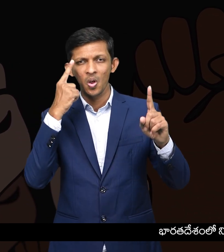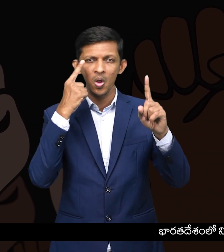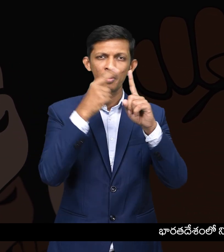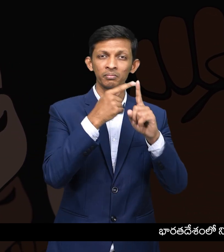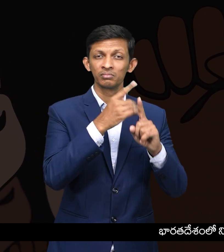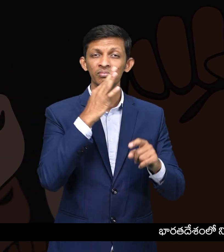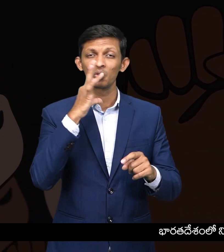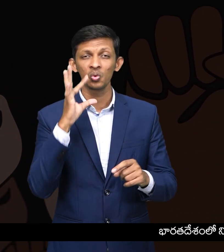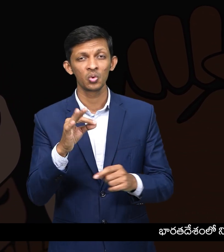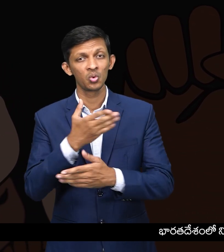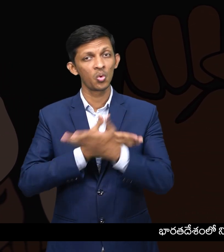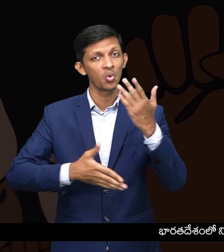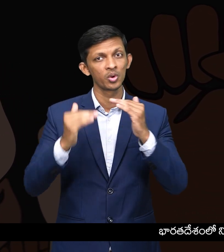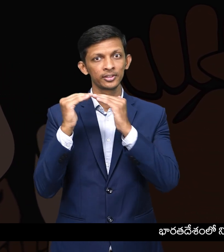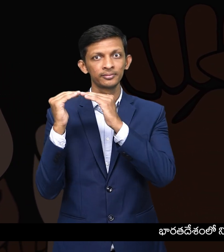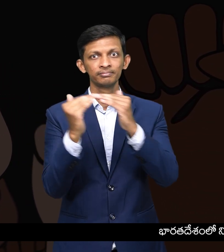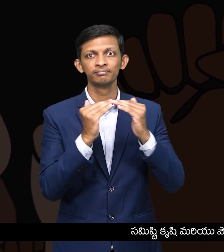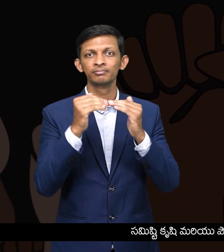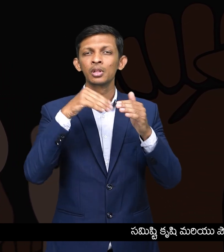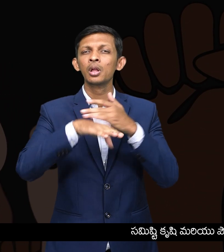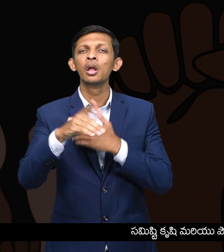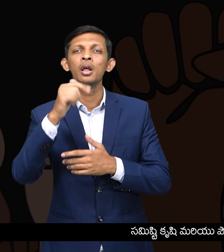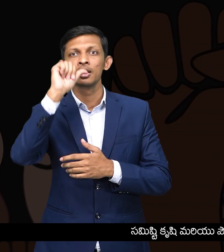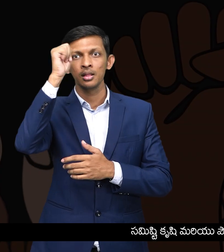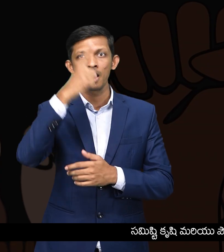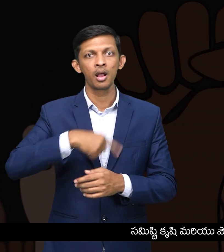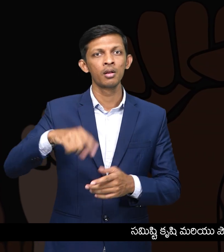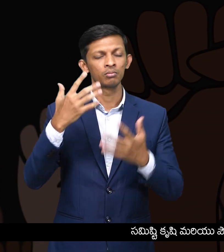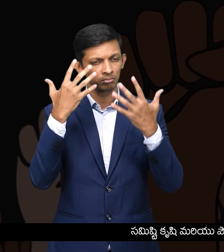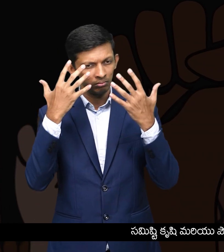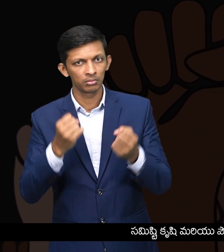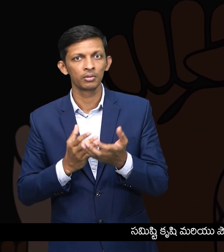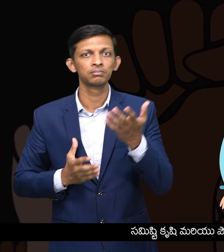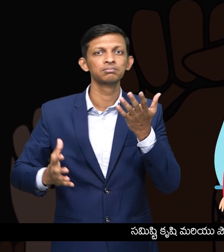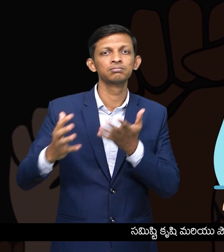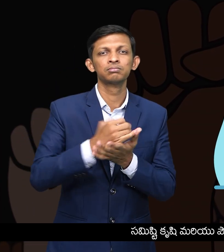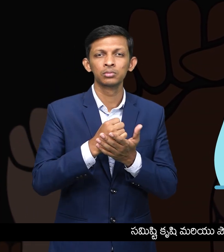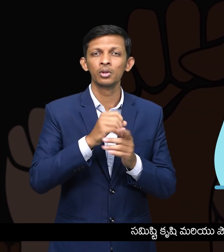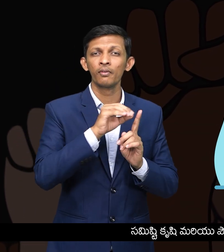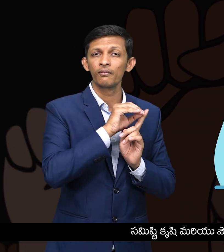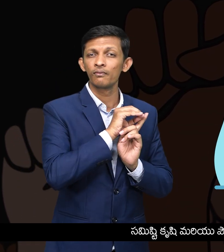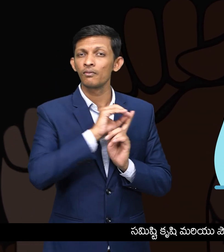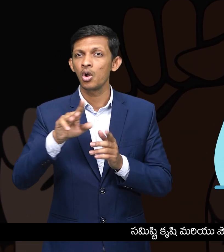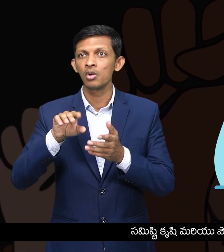భారతదేశంలో నిజమైన సమానత్వాన్ని సాధించడానికి సమిష్టి కృషి మరియు పౌరులందరి మధ్య పరస్పర గౌరవం అవసరం.